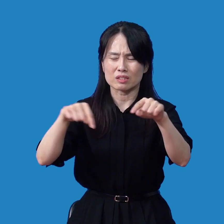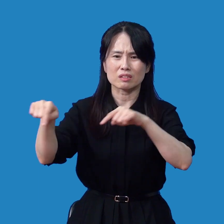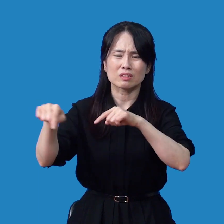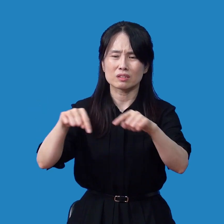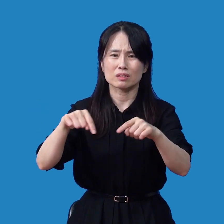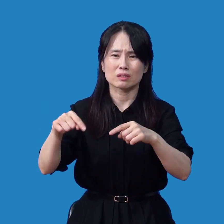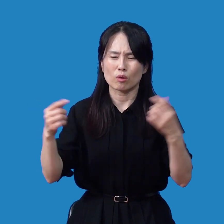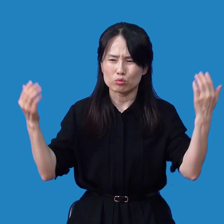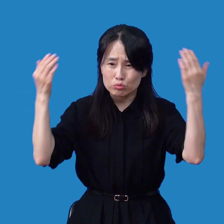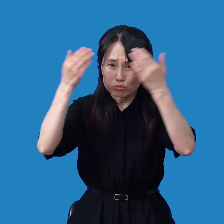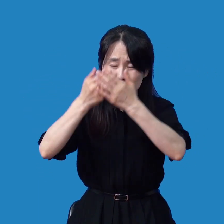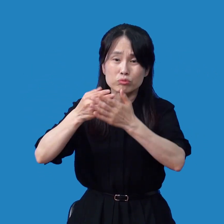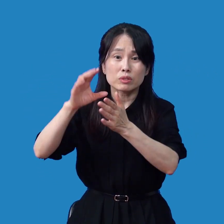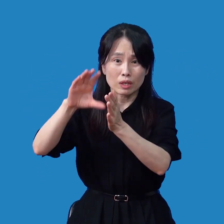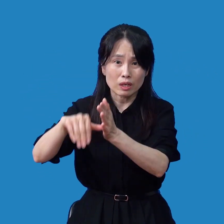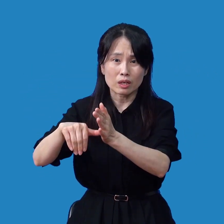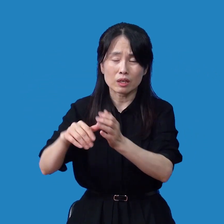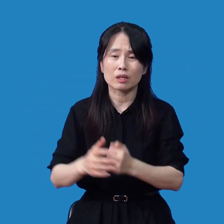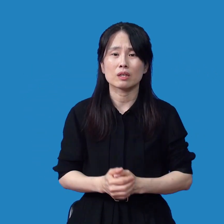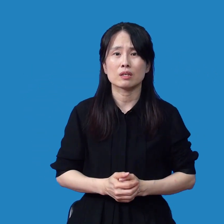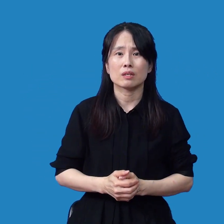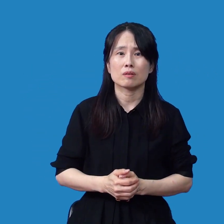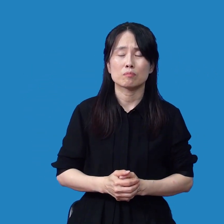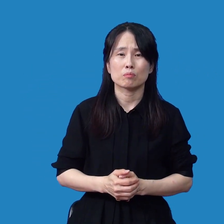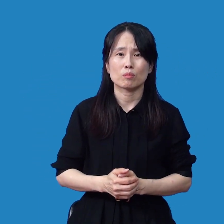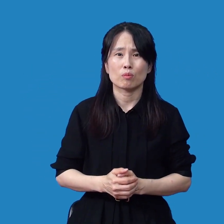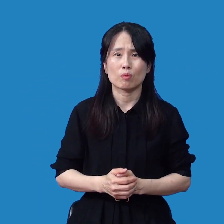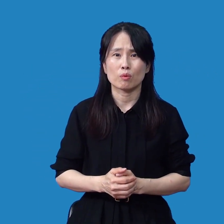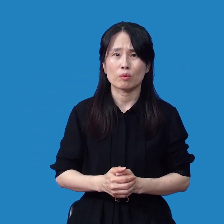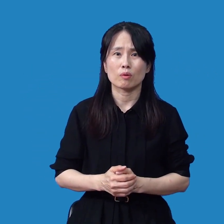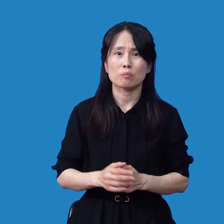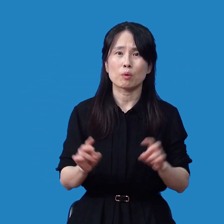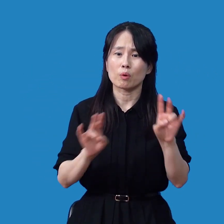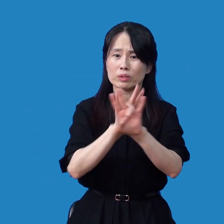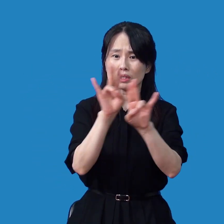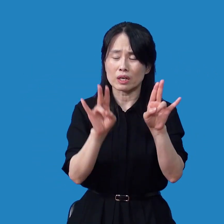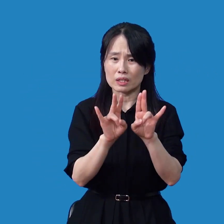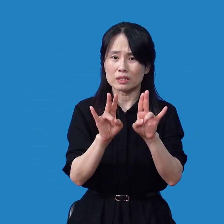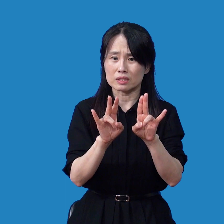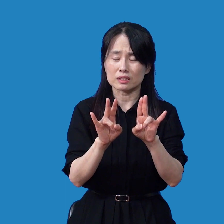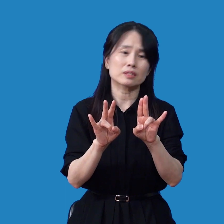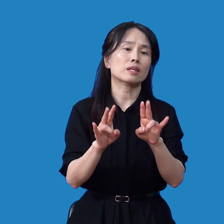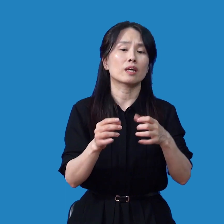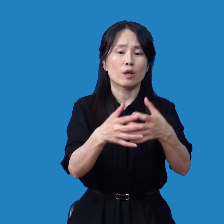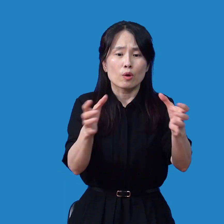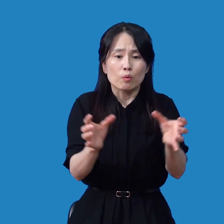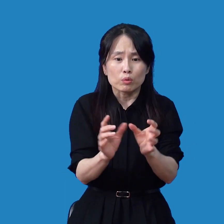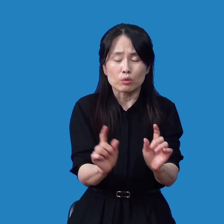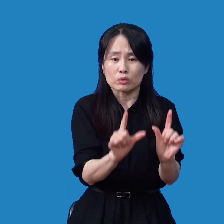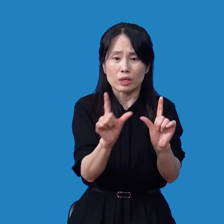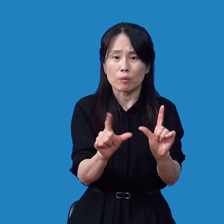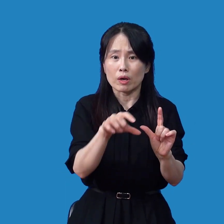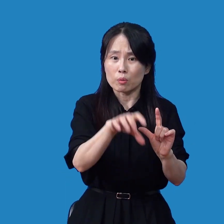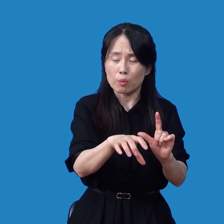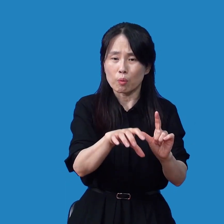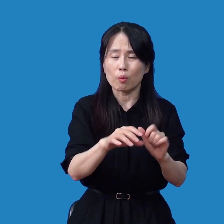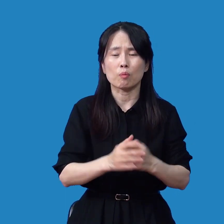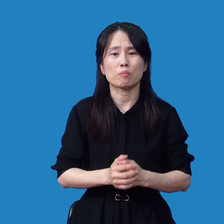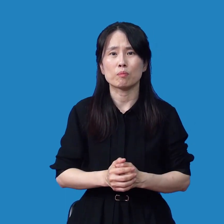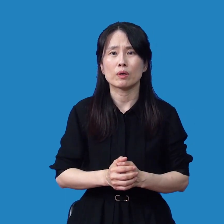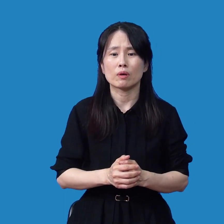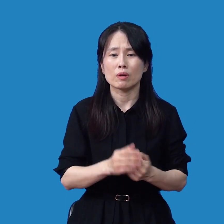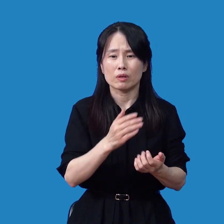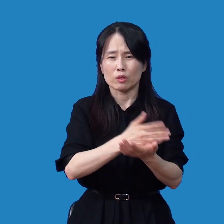시대에도 이탈리아의 왈도파, 네덜란드의 공동생활 형제단, 그런 남은 자들이